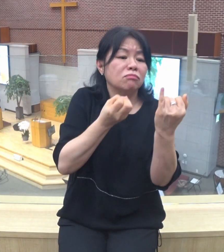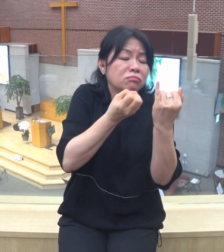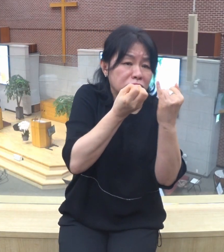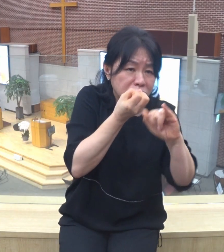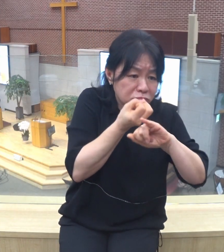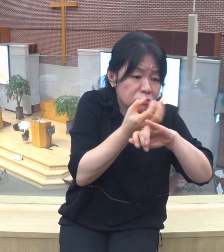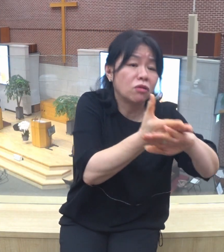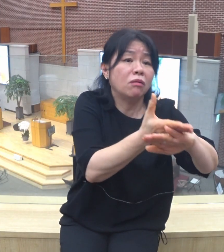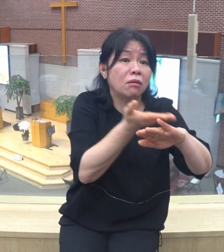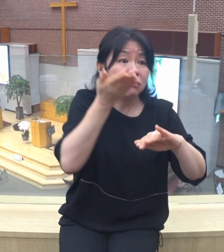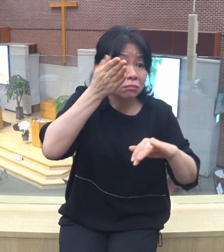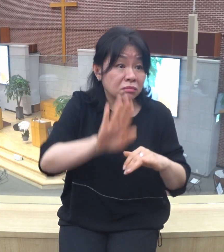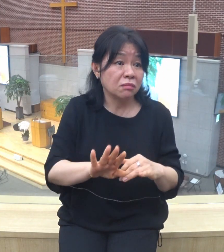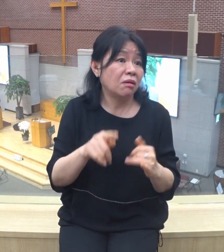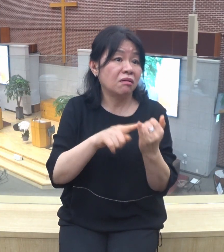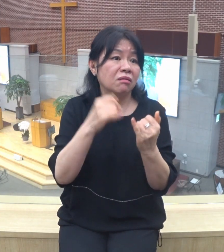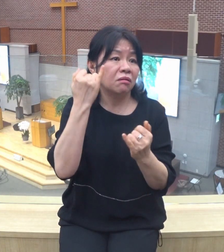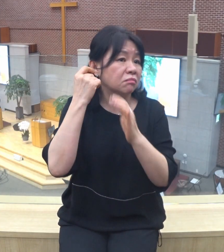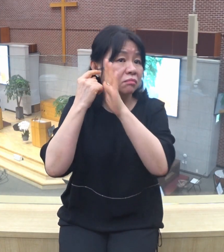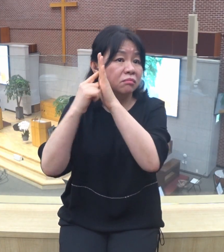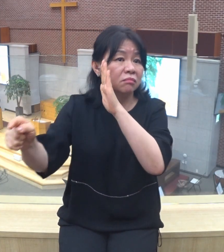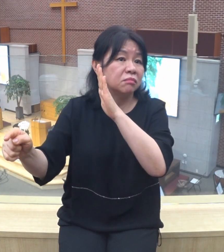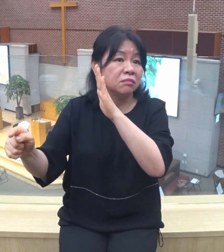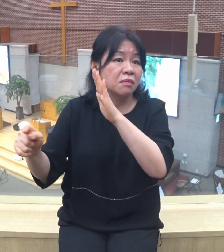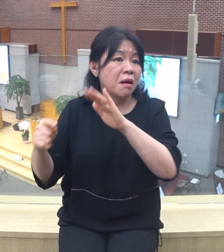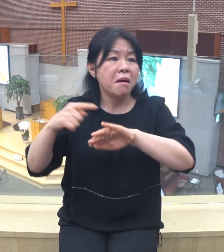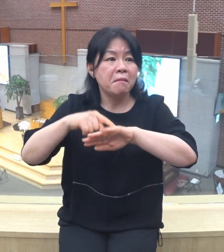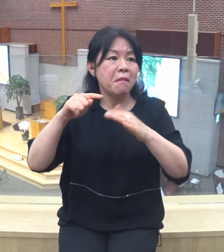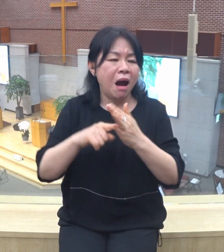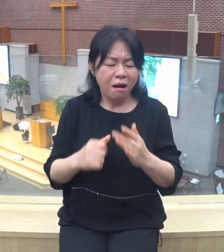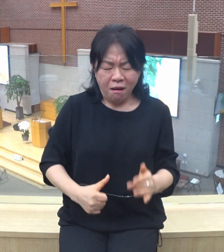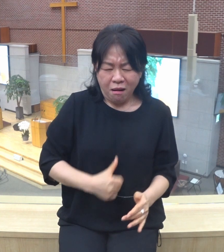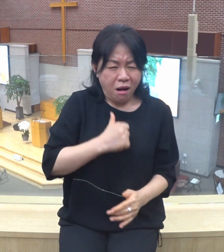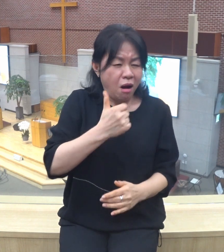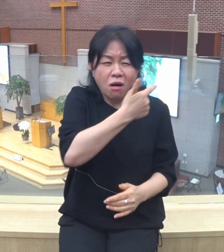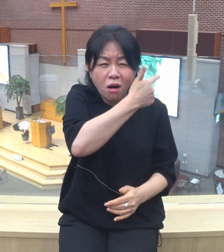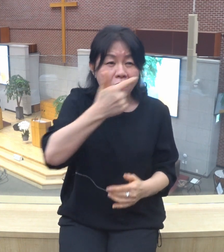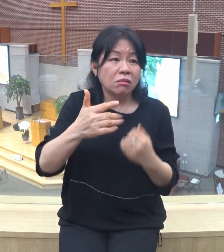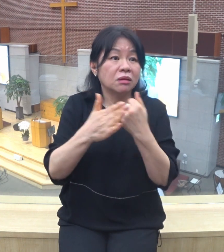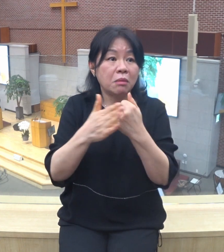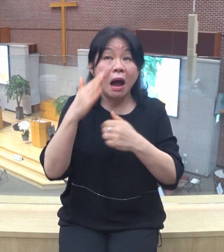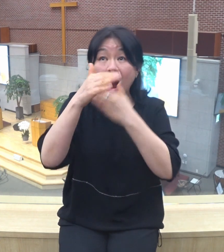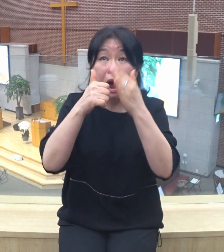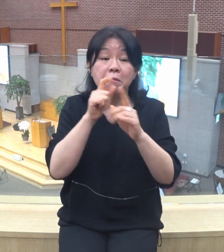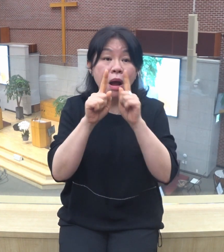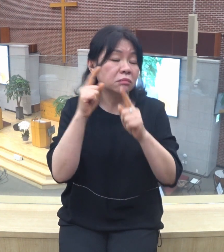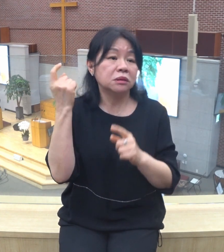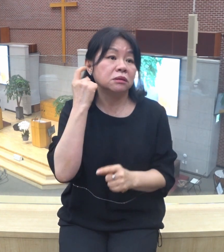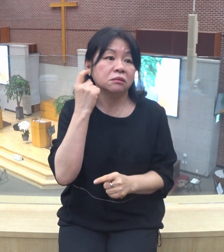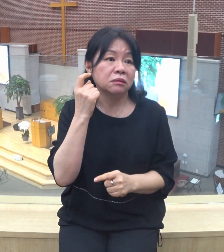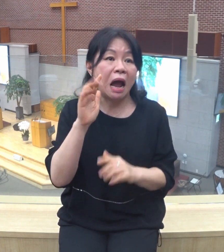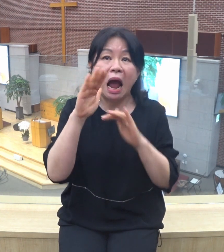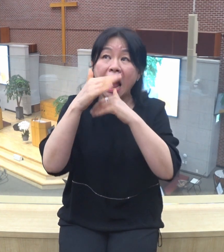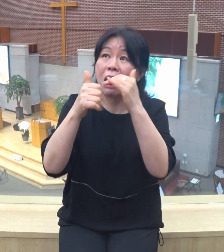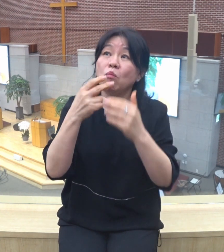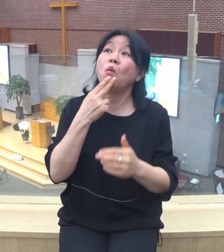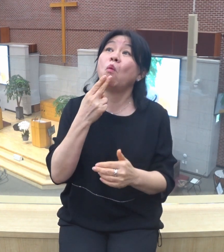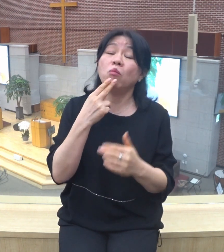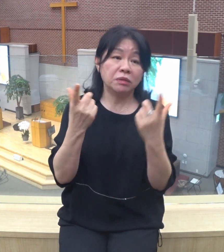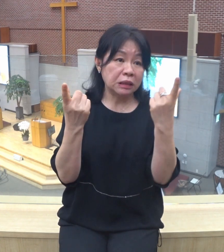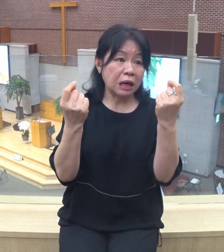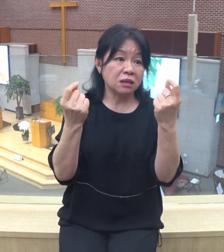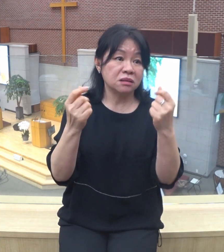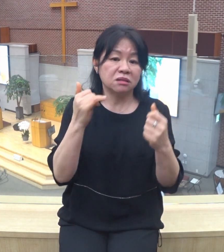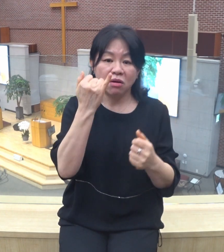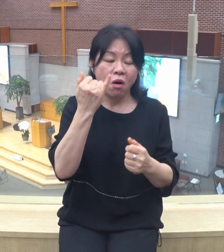하지만 그 축복과 위로는 안타깝게도 그분의 마음에 닿지 않았습니다. 마치 하나님이 안 계신 것처럼